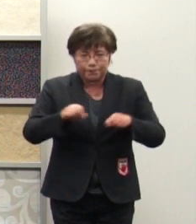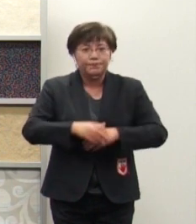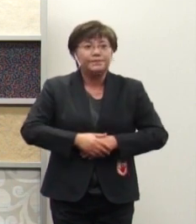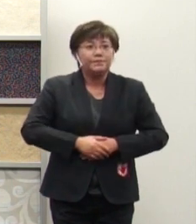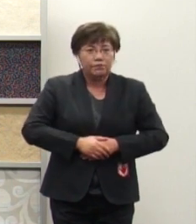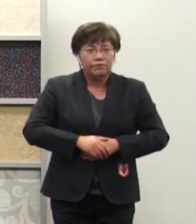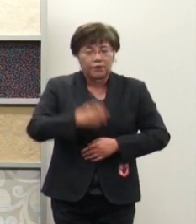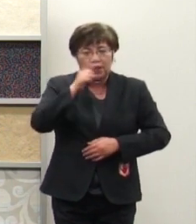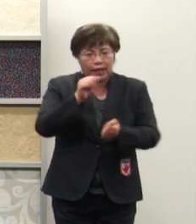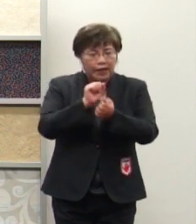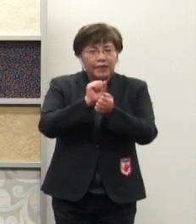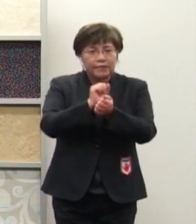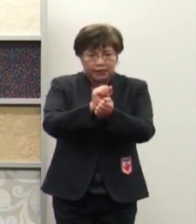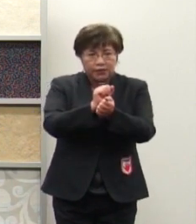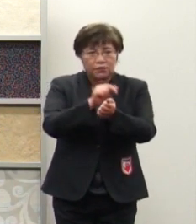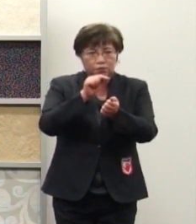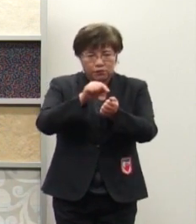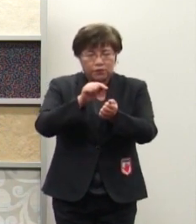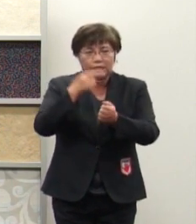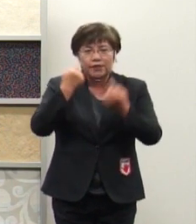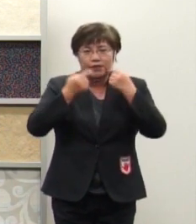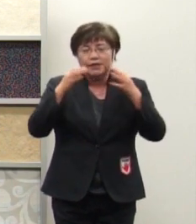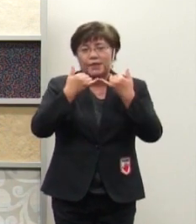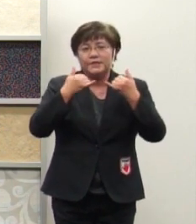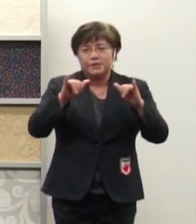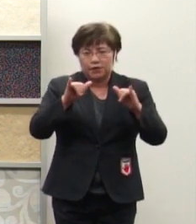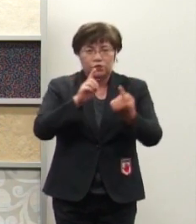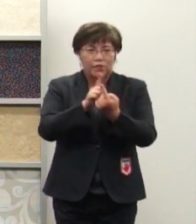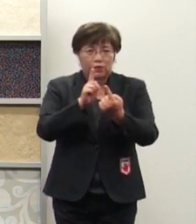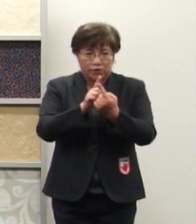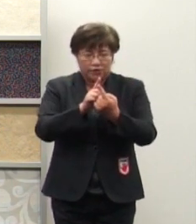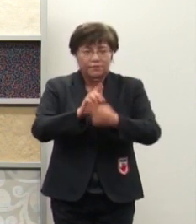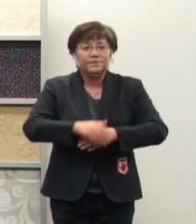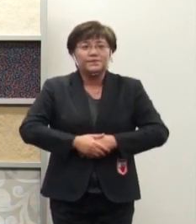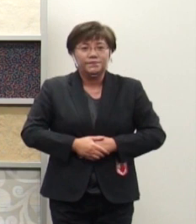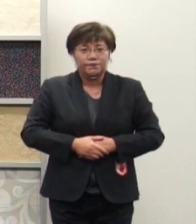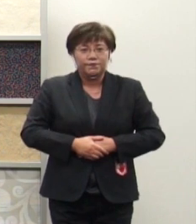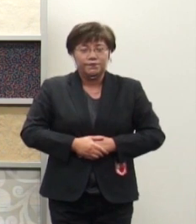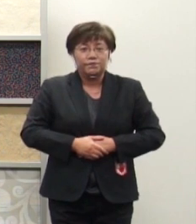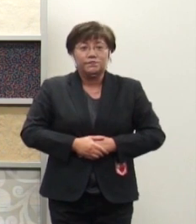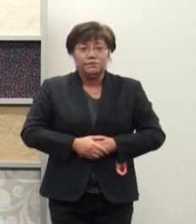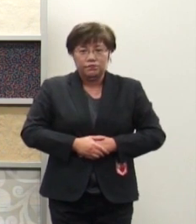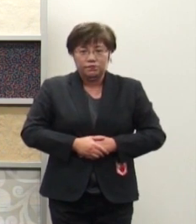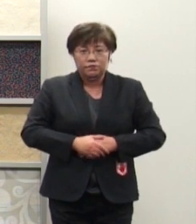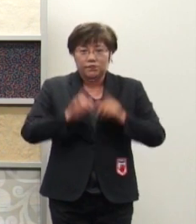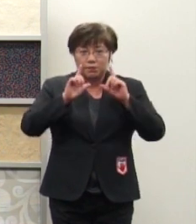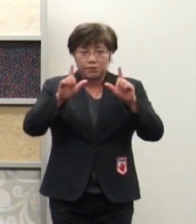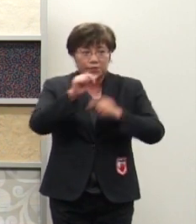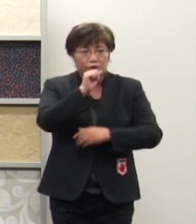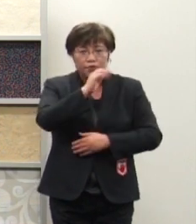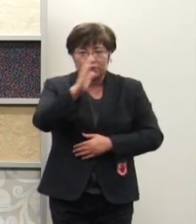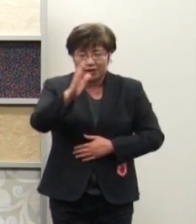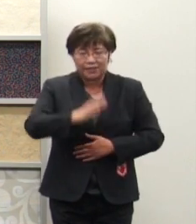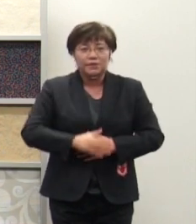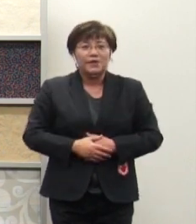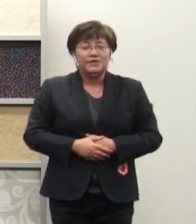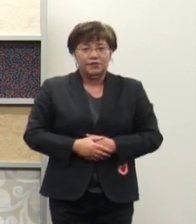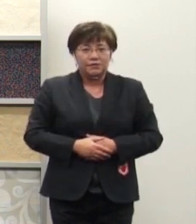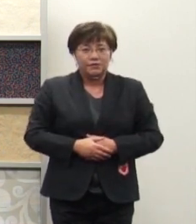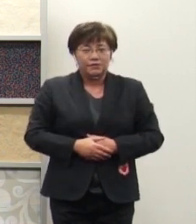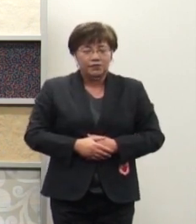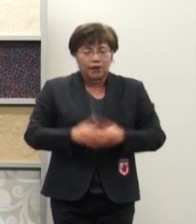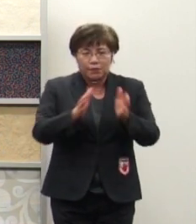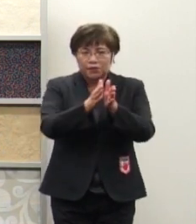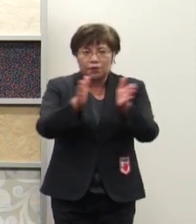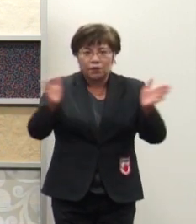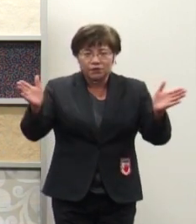定についての6件となります。それでは6件続けて長崎知事から発表いたします。 はい、それではよろしくお願いいたします。多岐にわたります